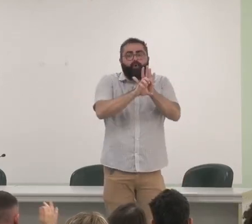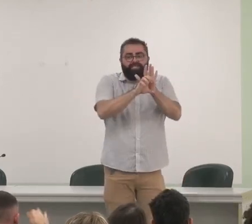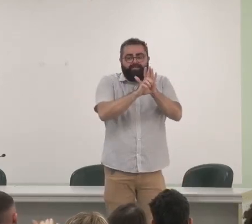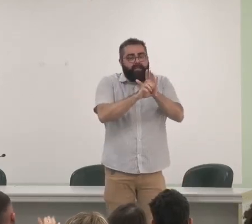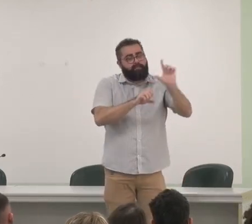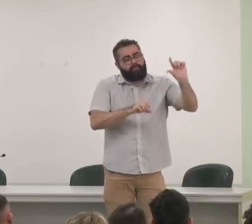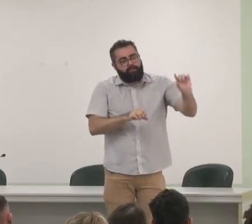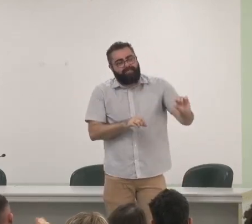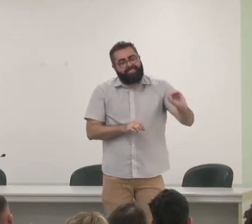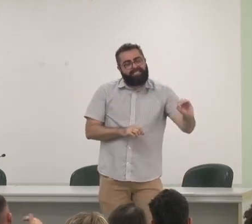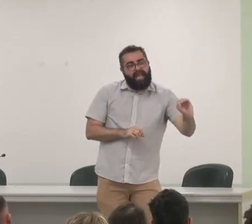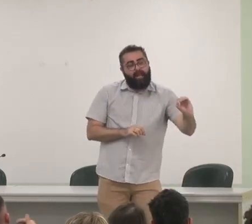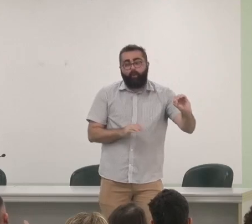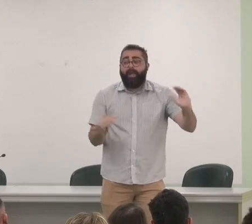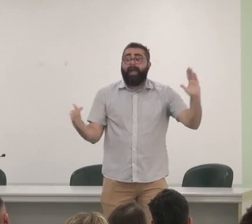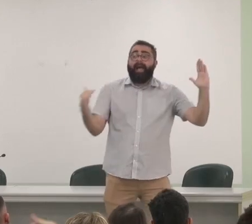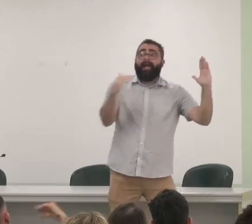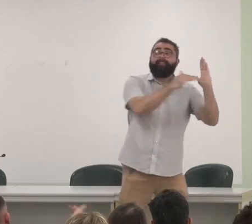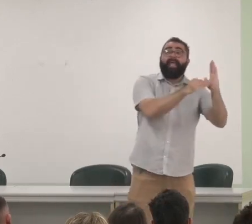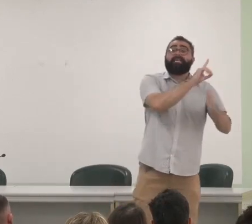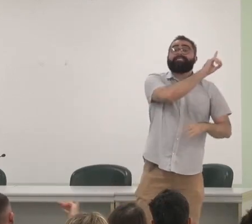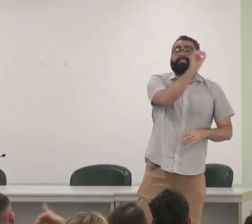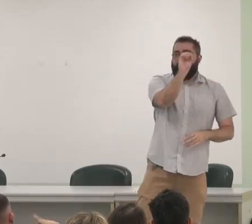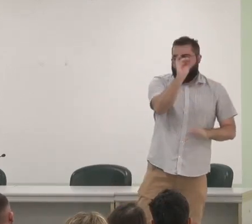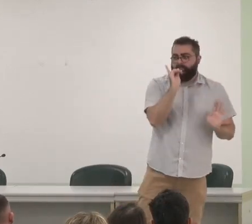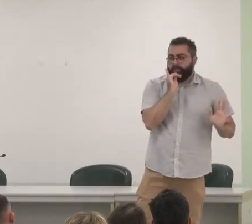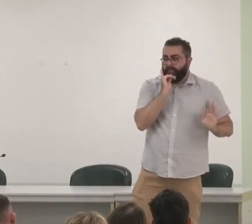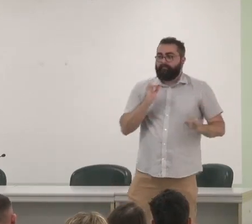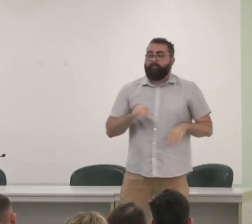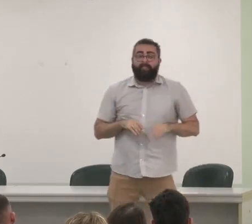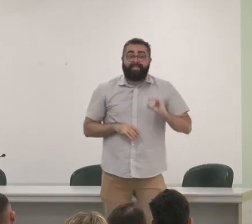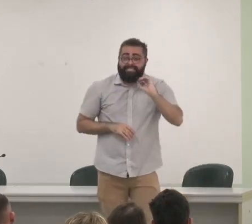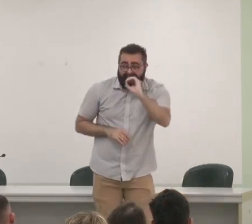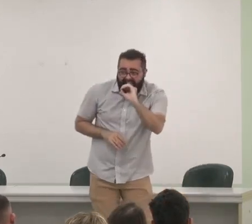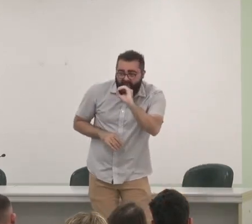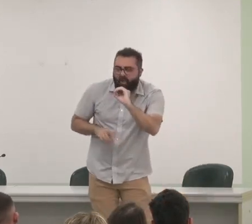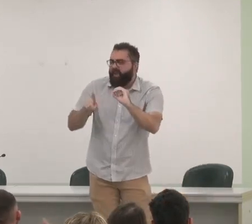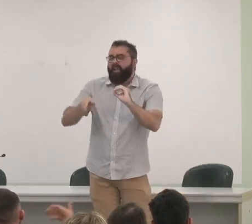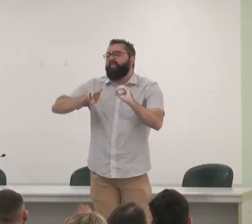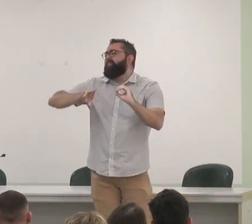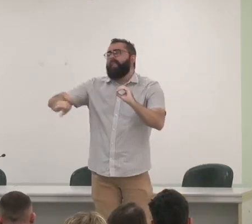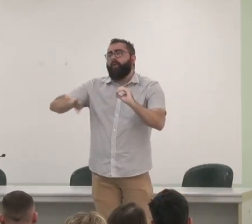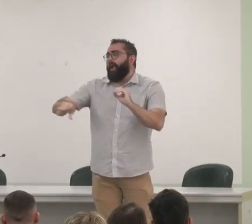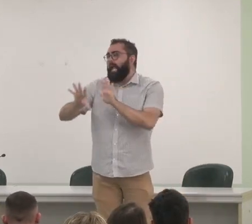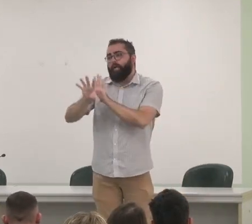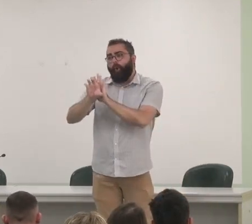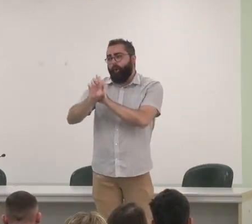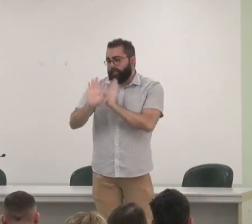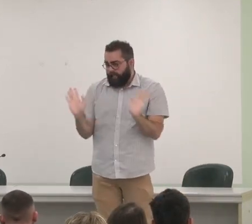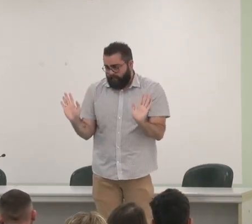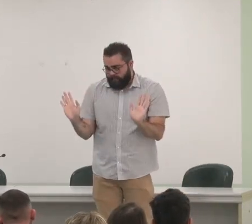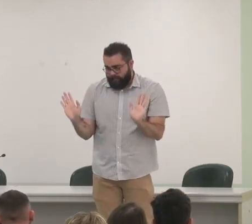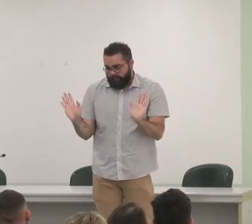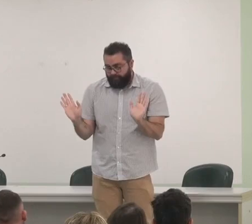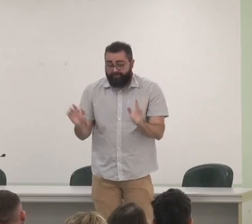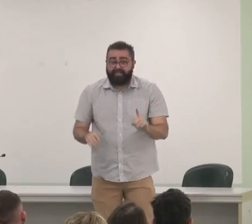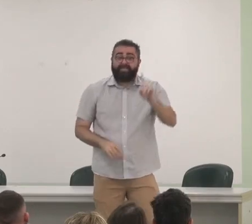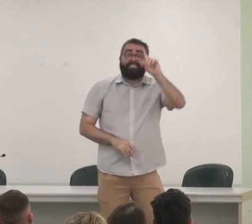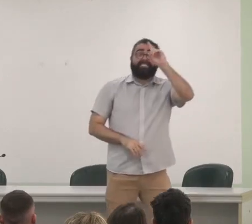dando exemplo, uma pessoa que vê uma palavra na sua própria língua de sinais, uma pessoa surda que vê uma palavra sendo produzida na sua própria língua de sinais,